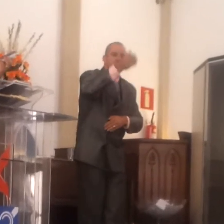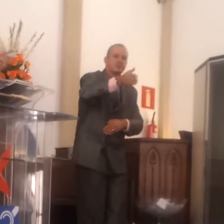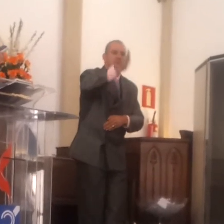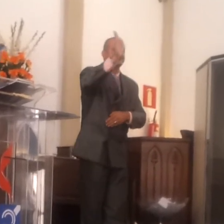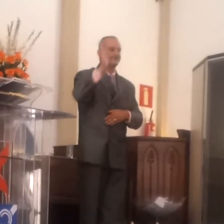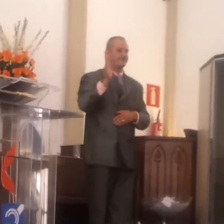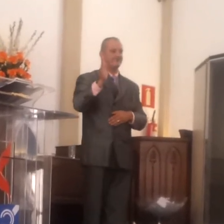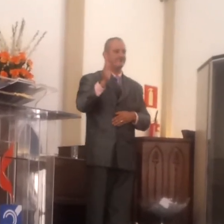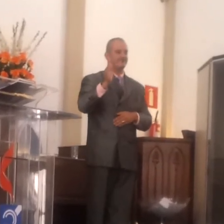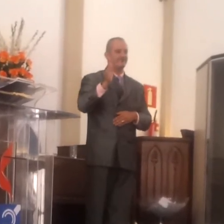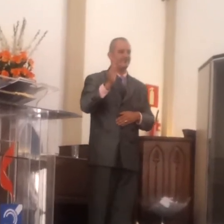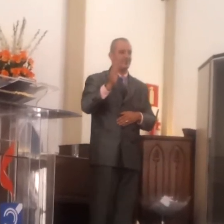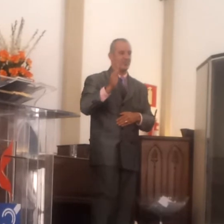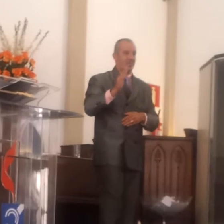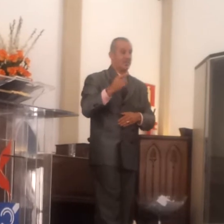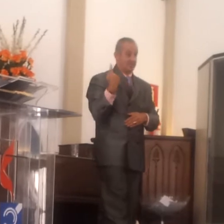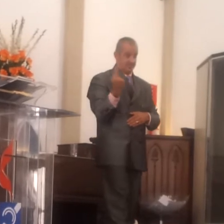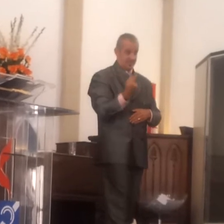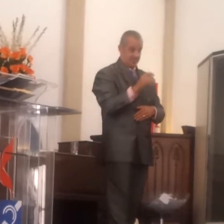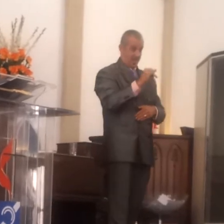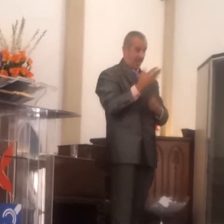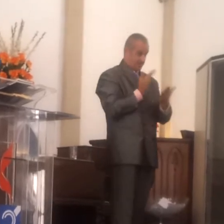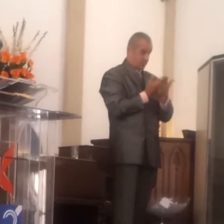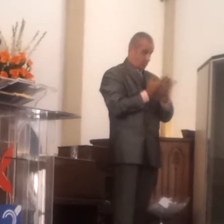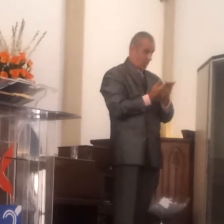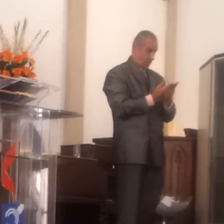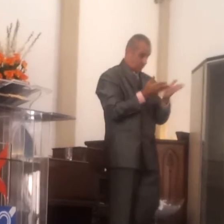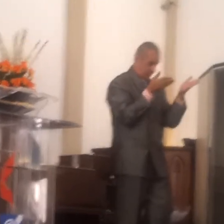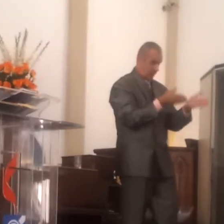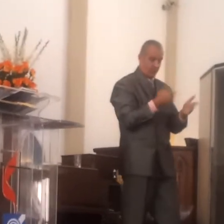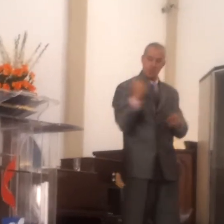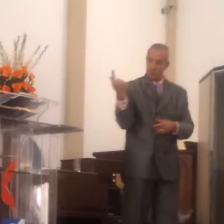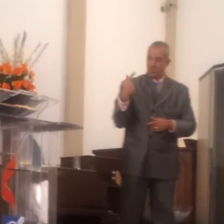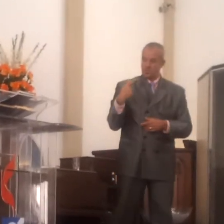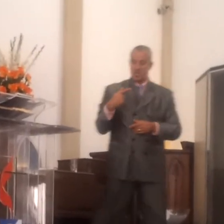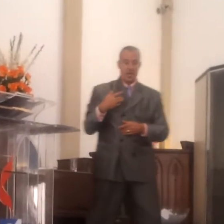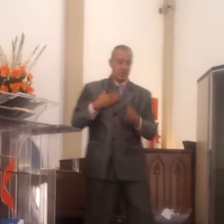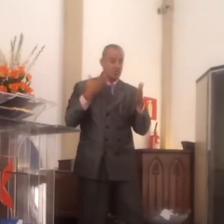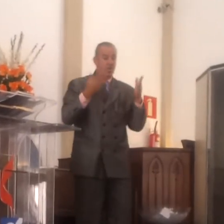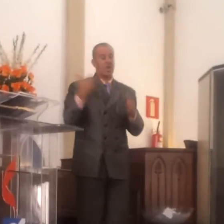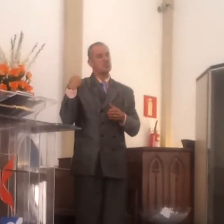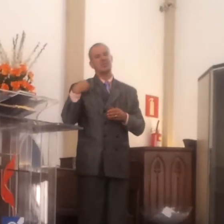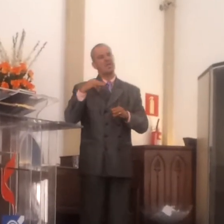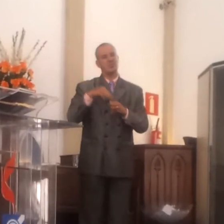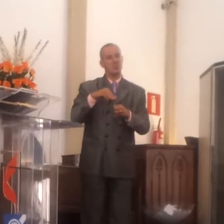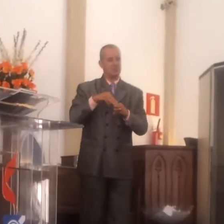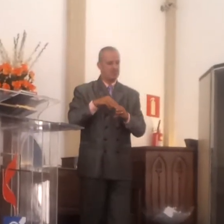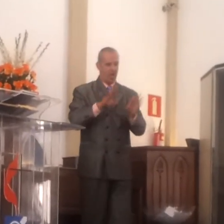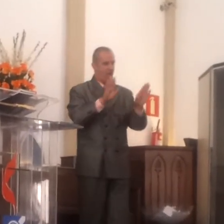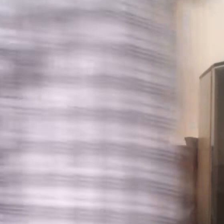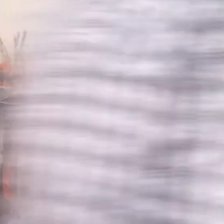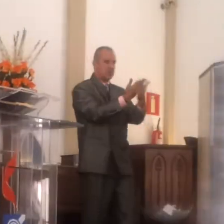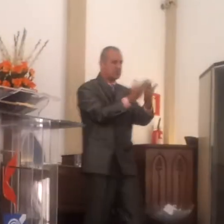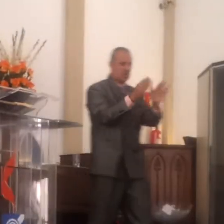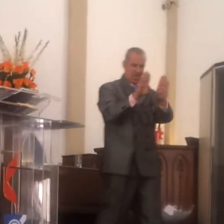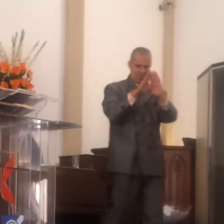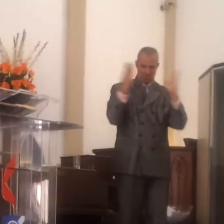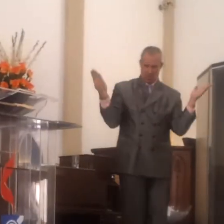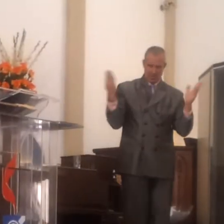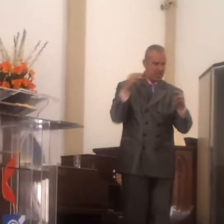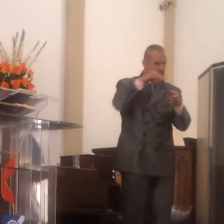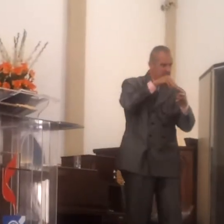se chegarmos às escolas, por exemplo, e dissermos, não, nós somos da igreja metodista, eles não vão abrir a porta para